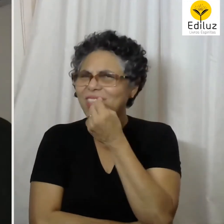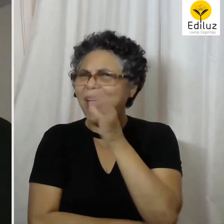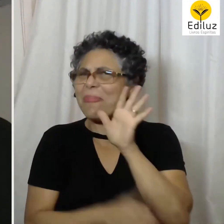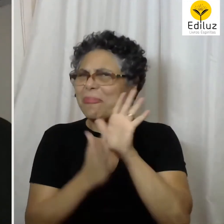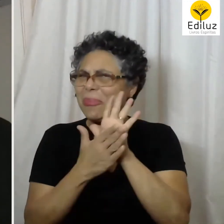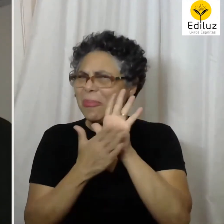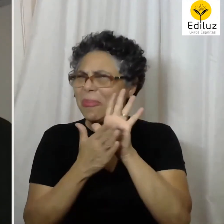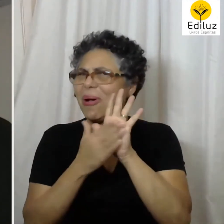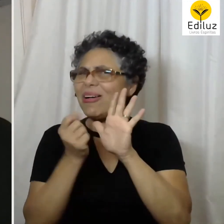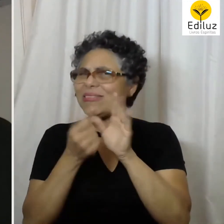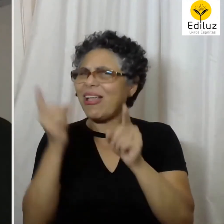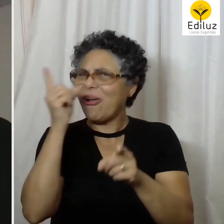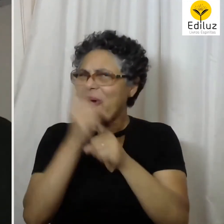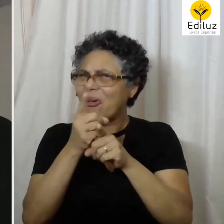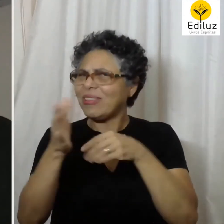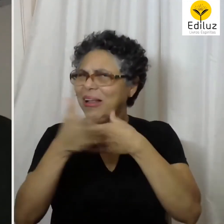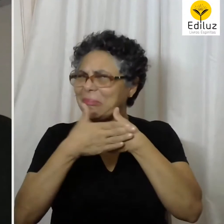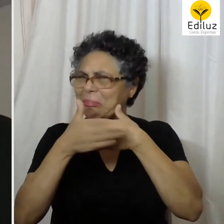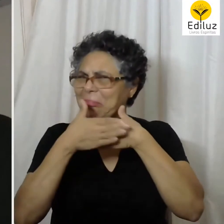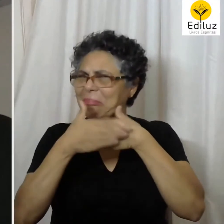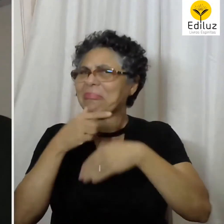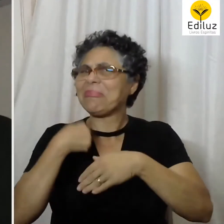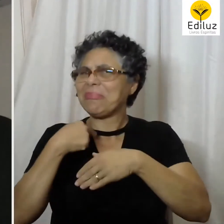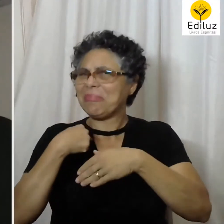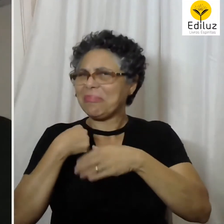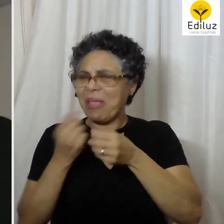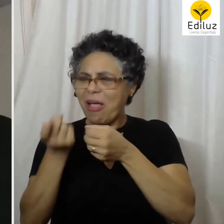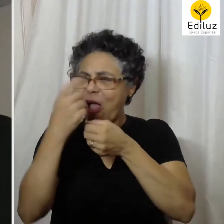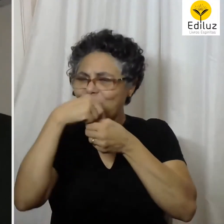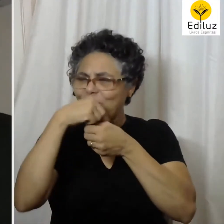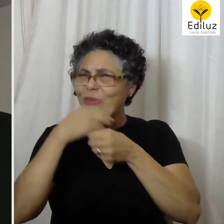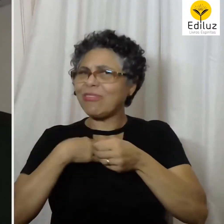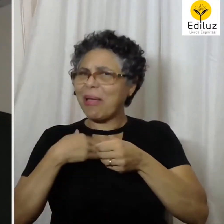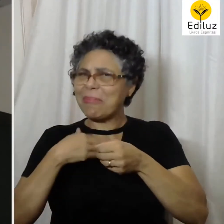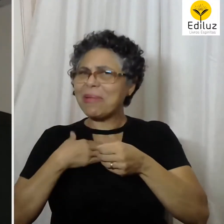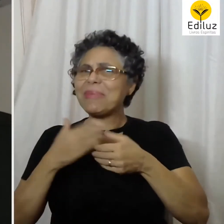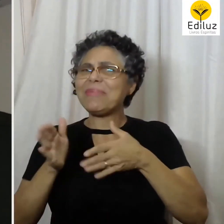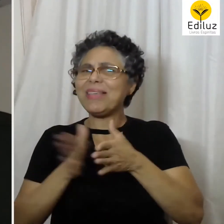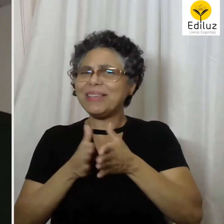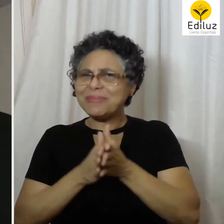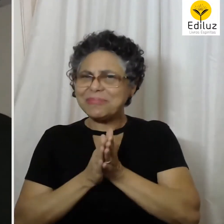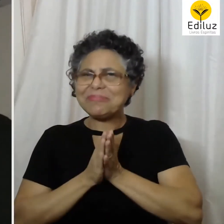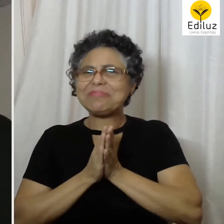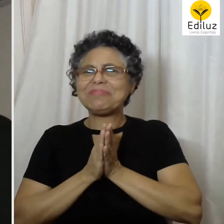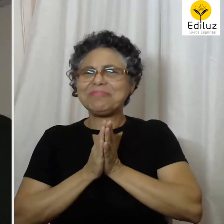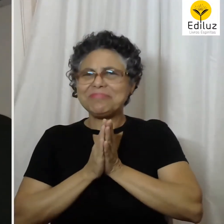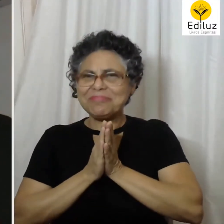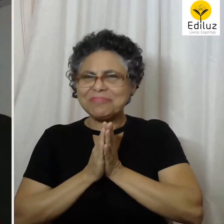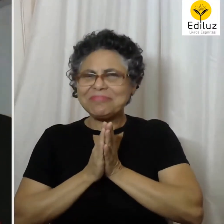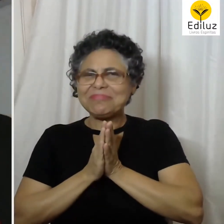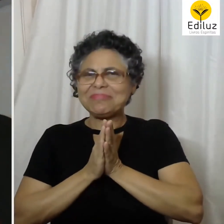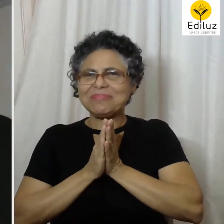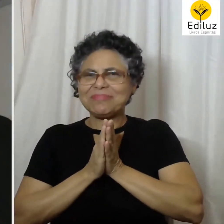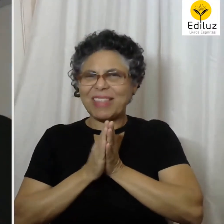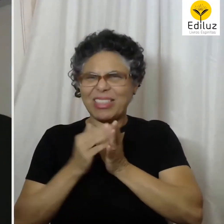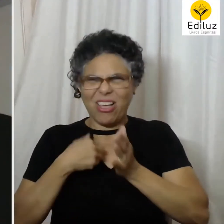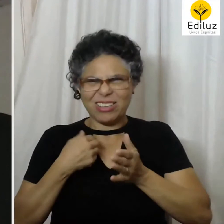nos encontrarmos, é voltarmos para dentro de nós mesmos. Muitas vezes nos